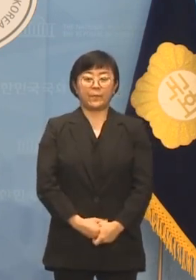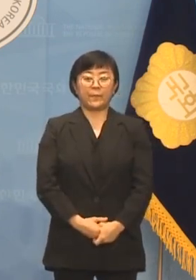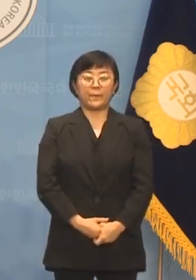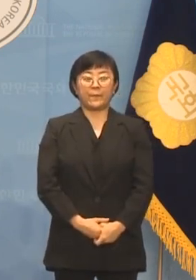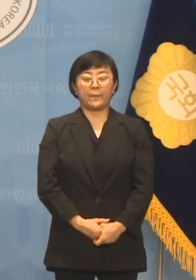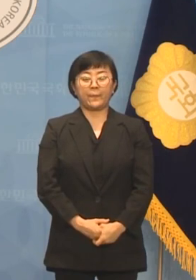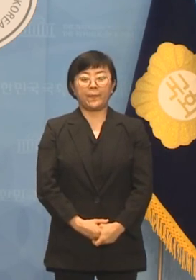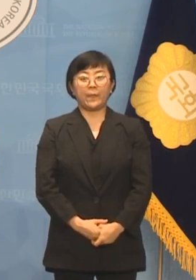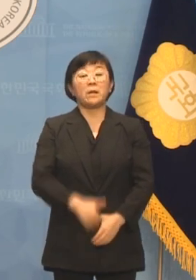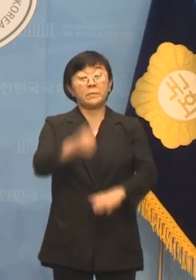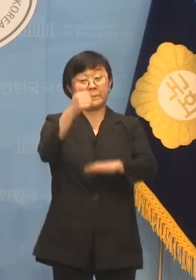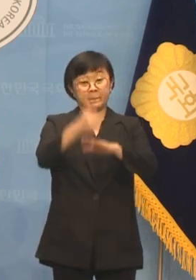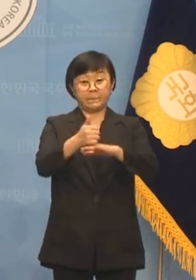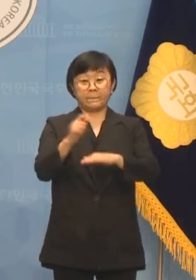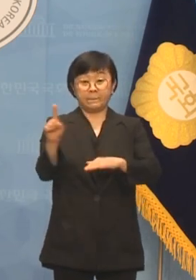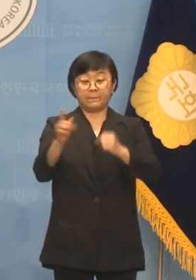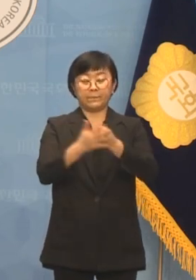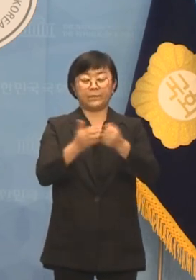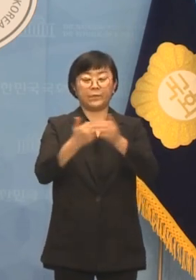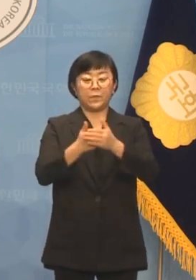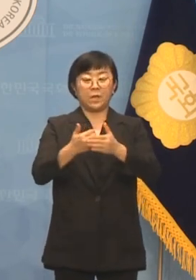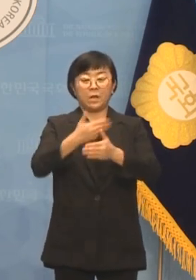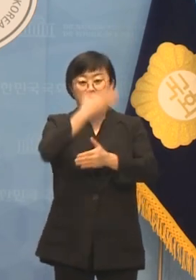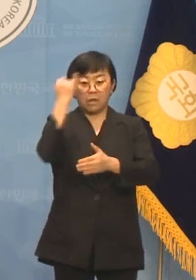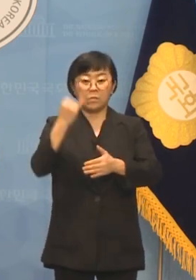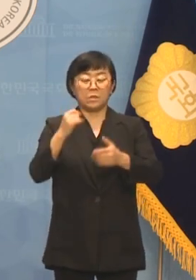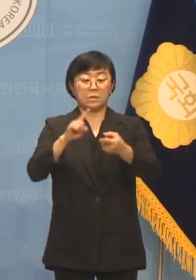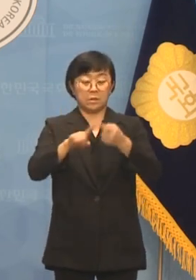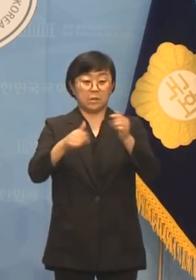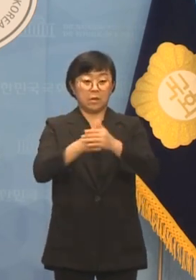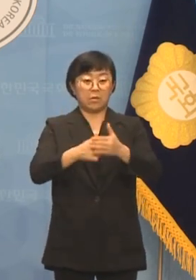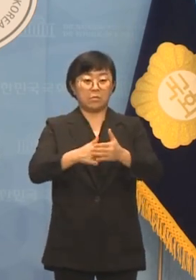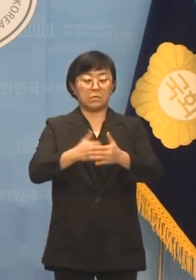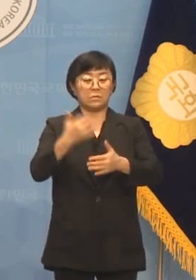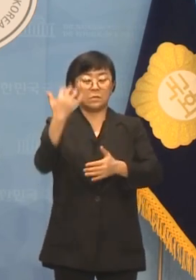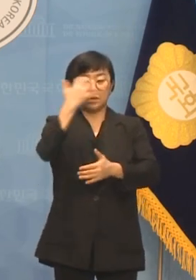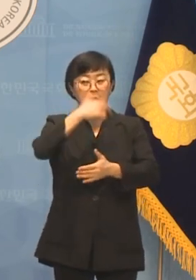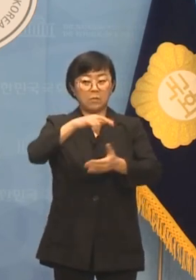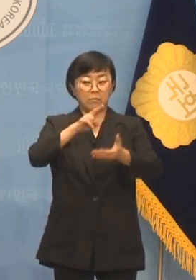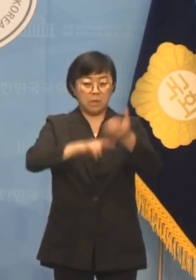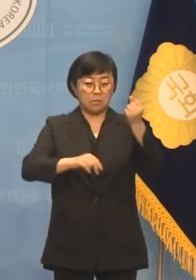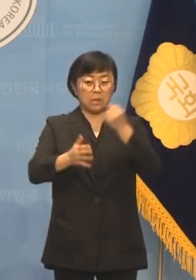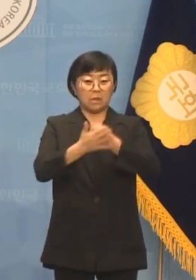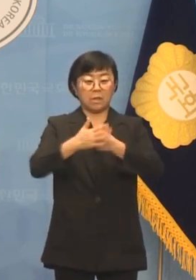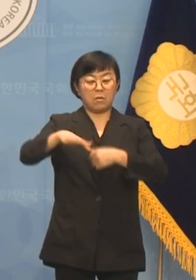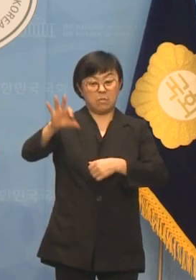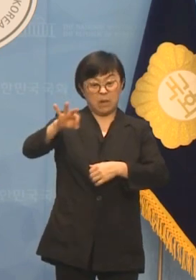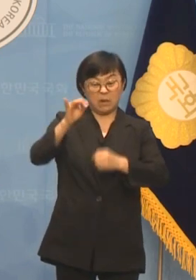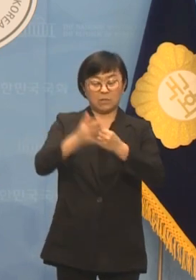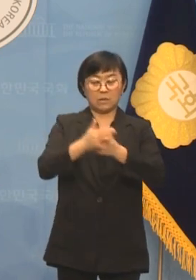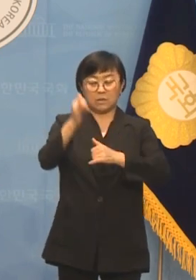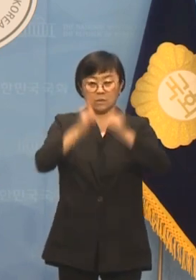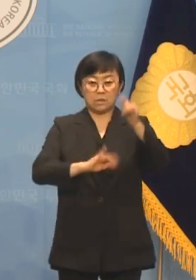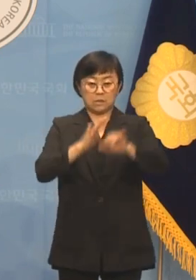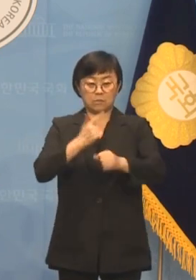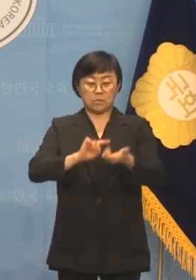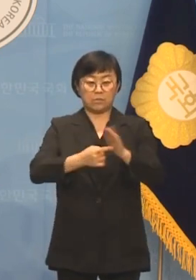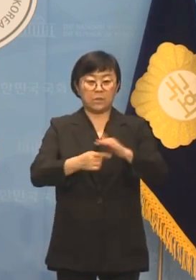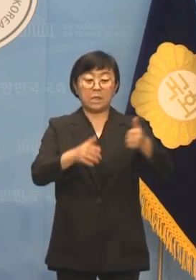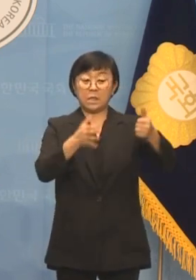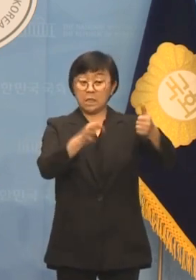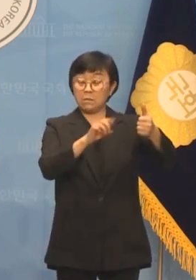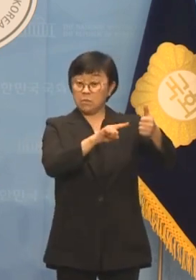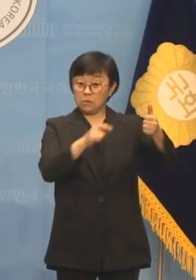호소드립니다. 끝으로 요한부 피해자 할머니들을 매춘부라고 모욕하고 역사를 심각하게 의혹한 김병헌